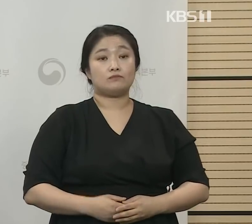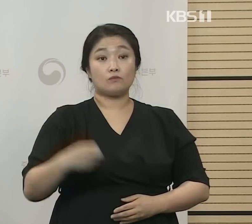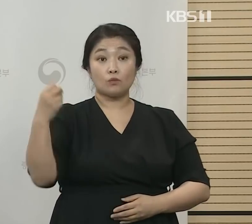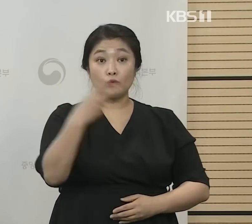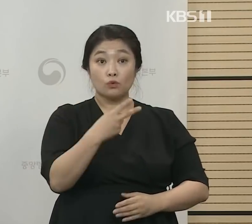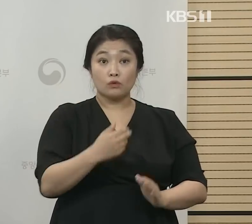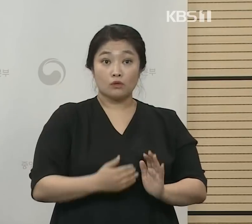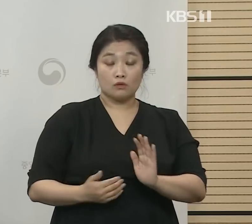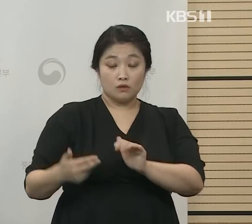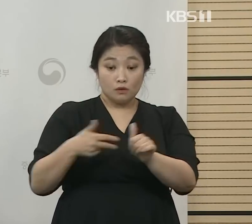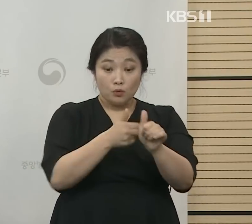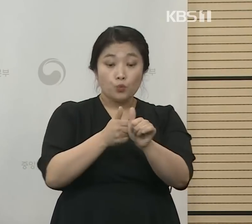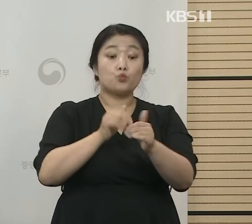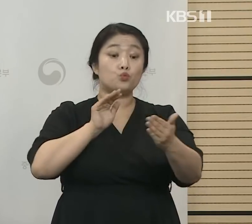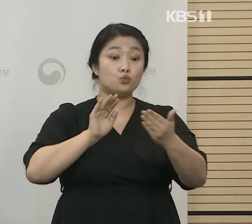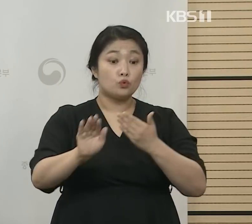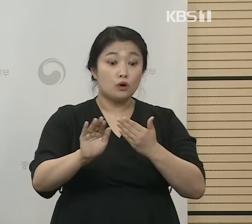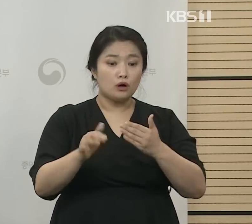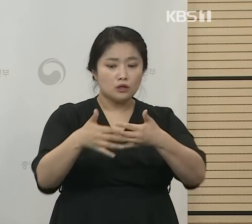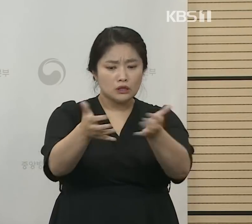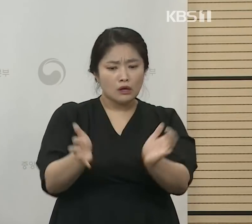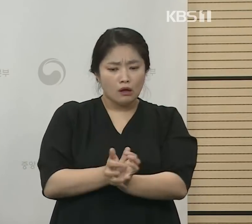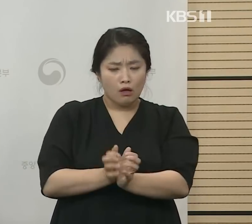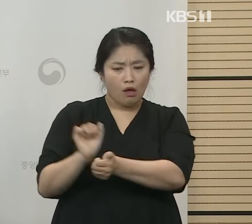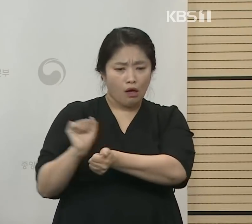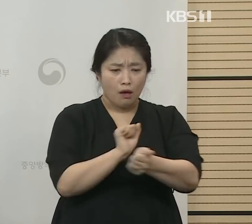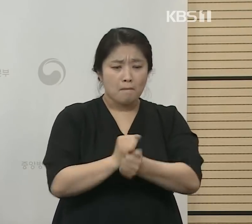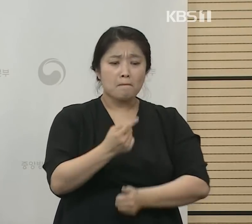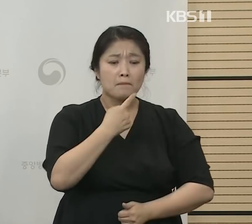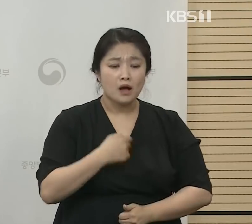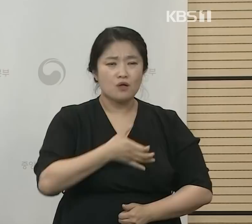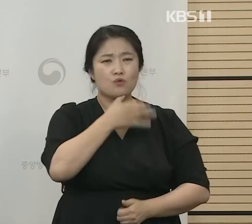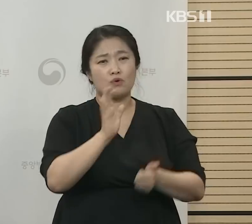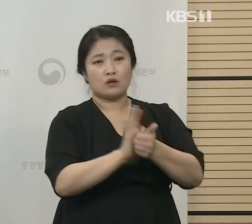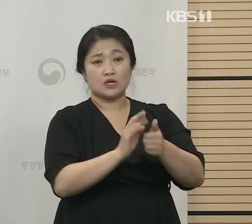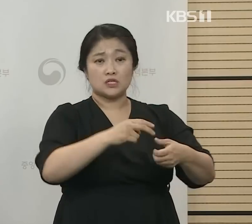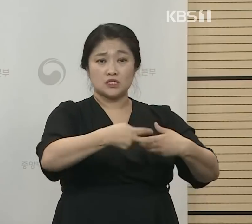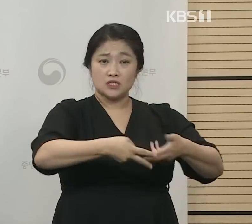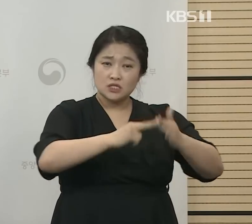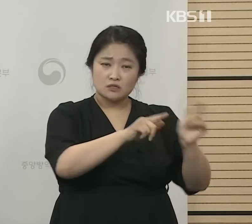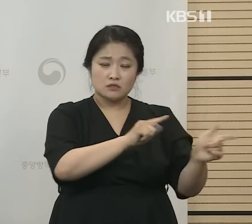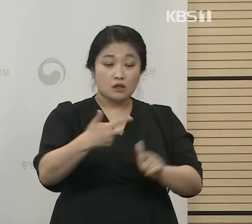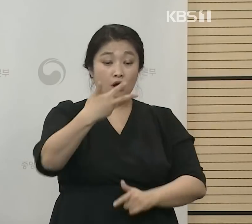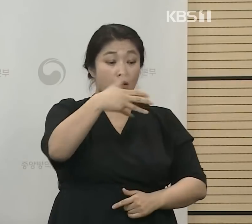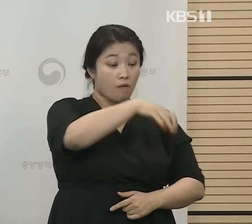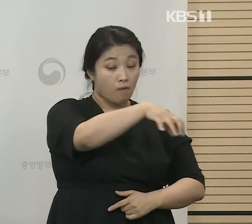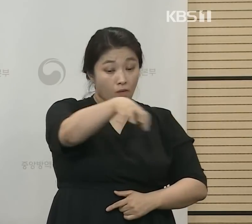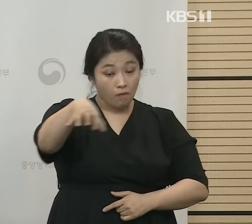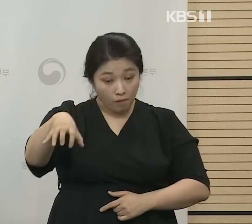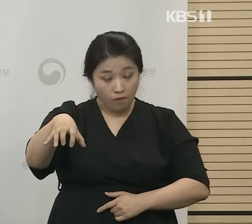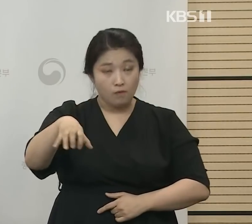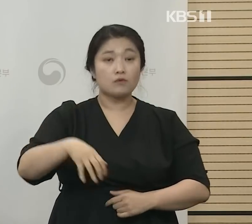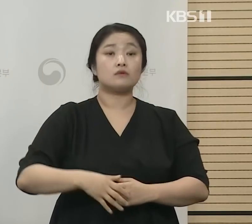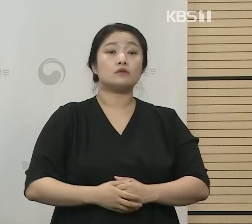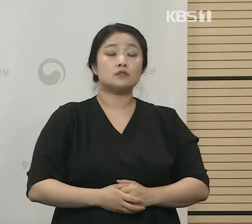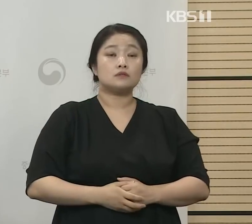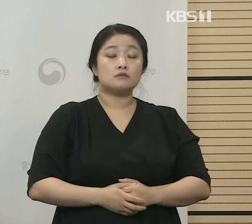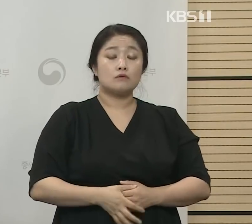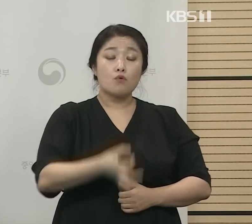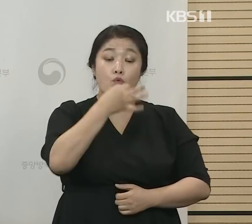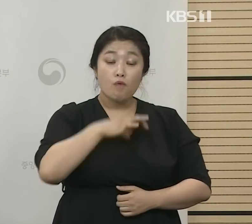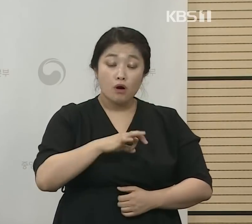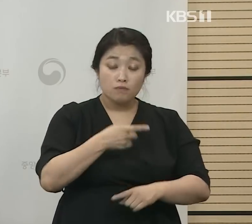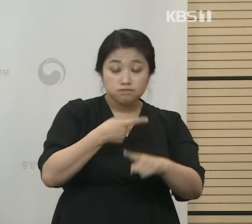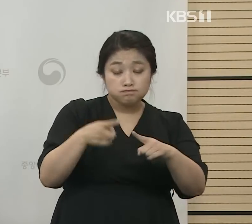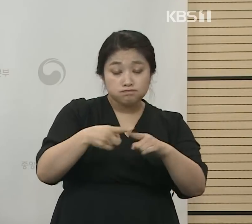또한 예방접종 이후에 집단 감염이 발생한 노인 요양시설 등 8개 시설을 대상으로 백신